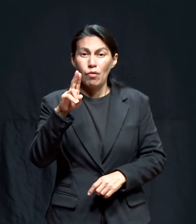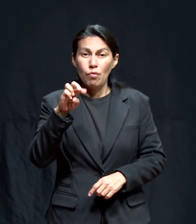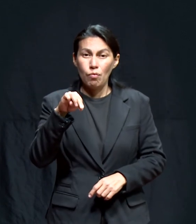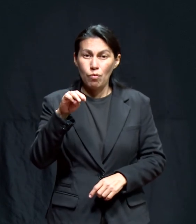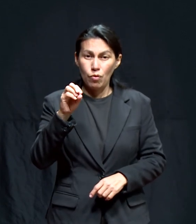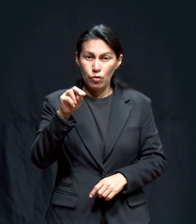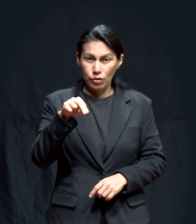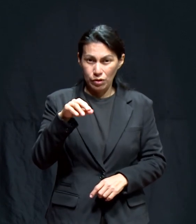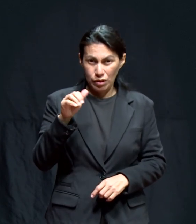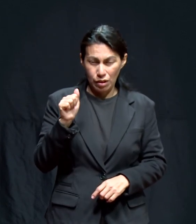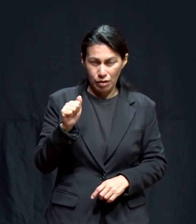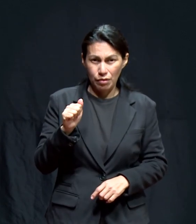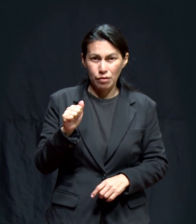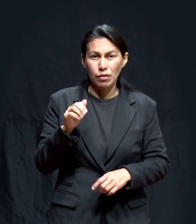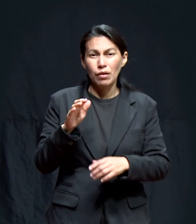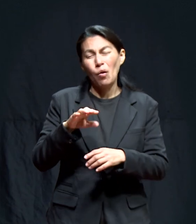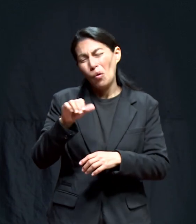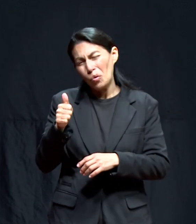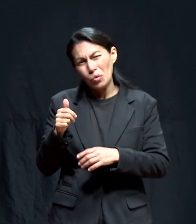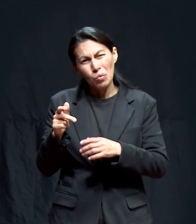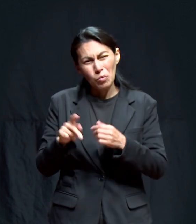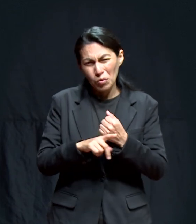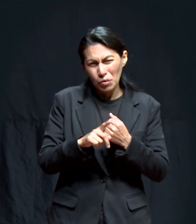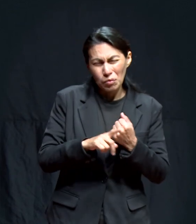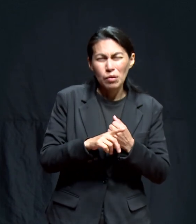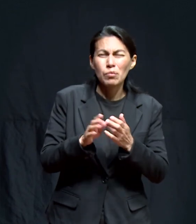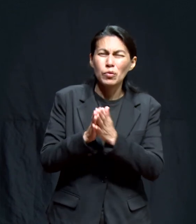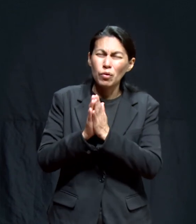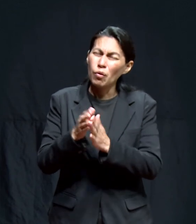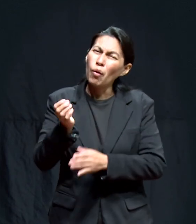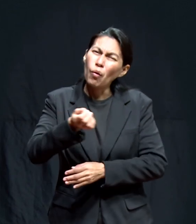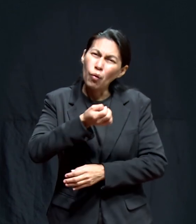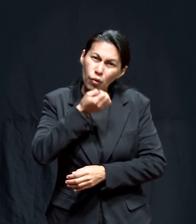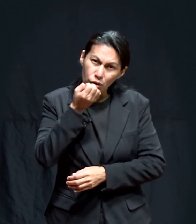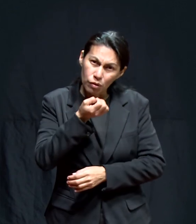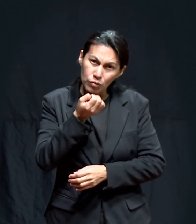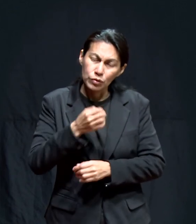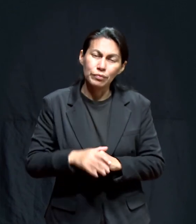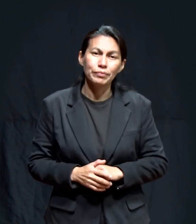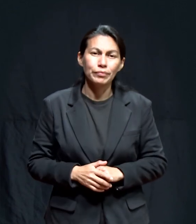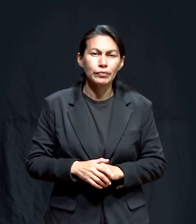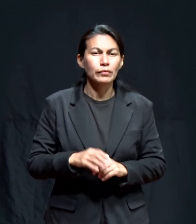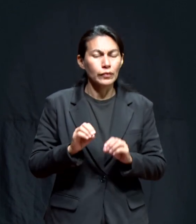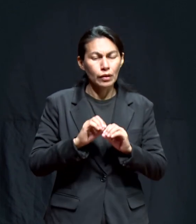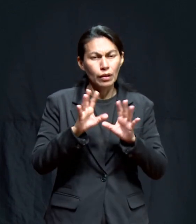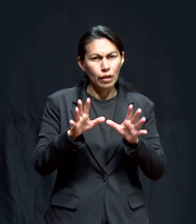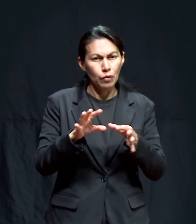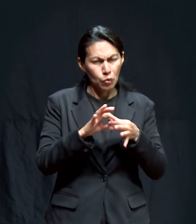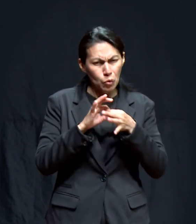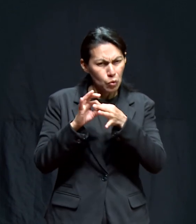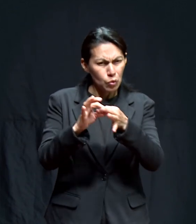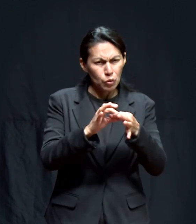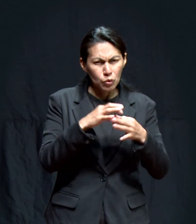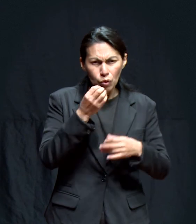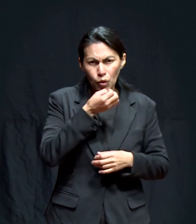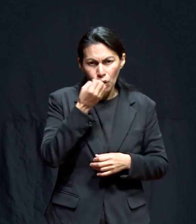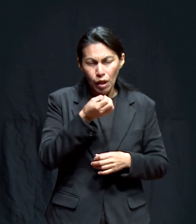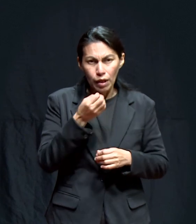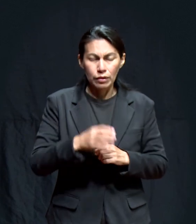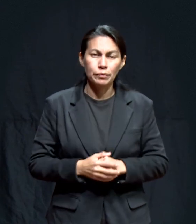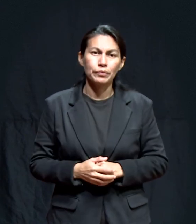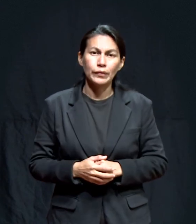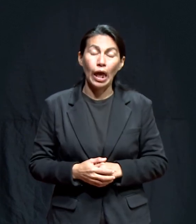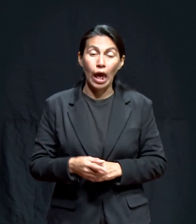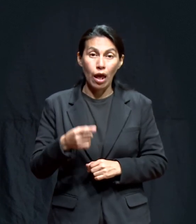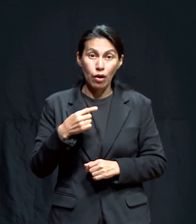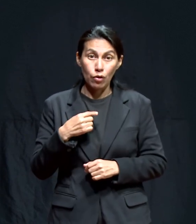personal Por la cual pido oración Y nos unimos a ti también Maite También estoy pidiendo